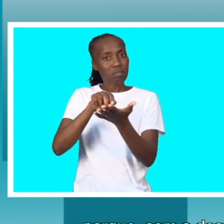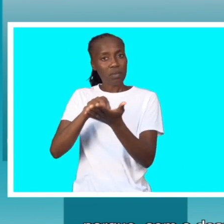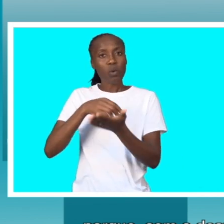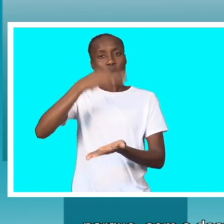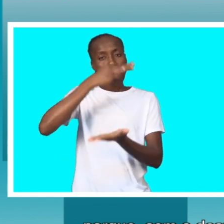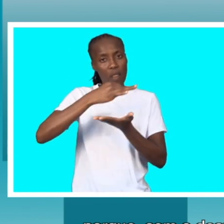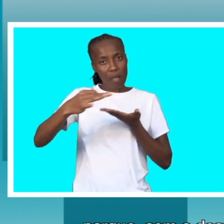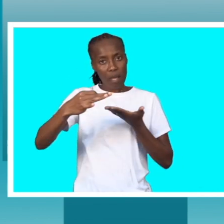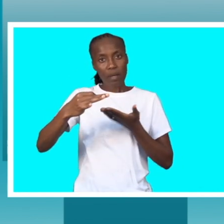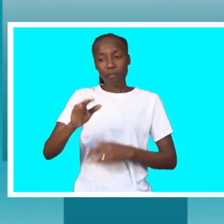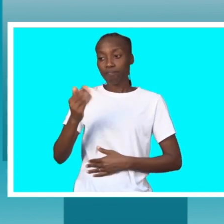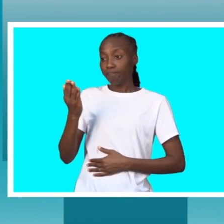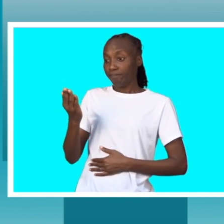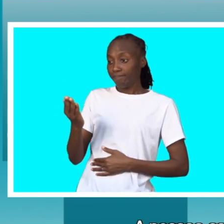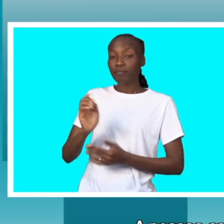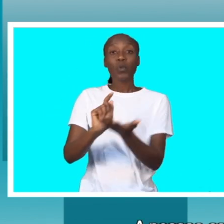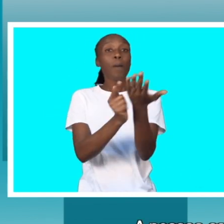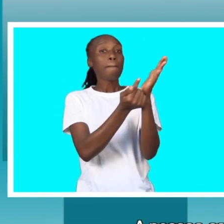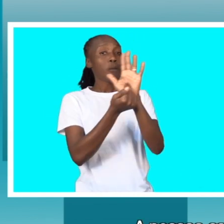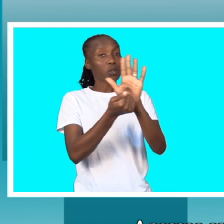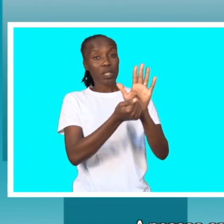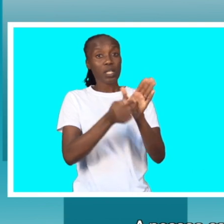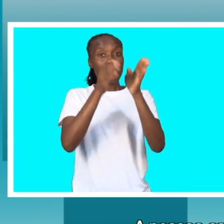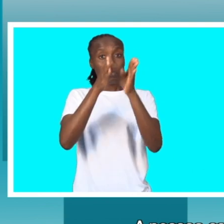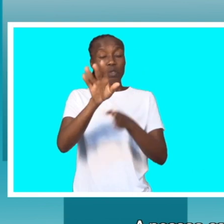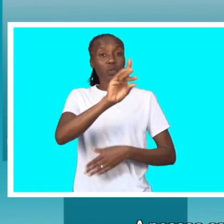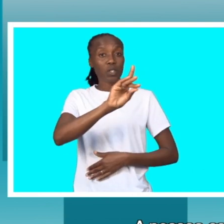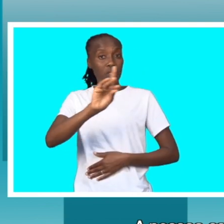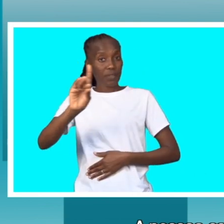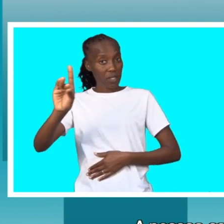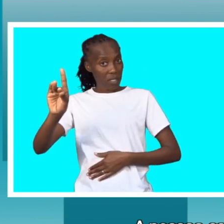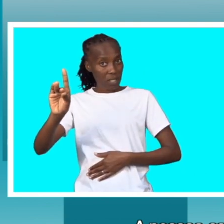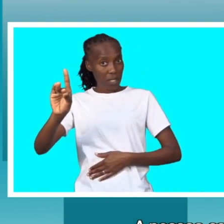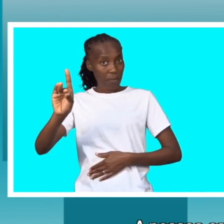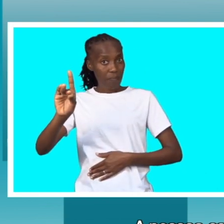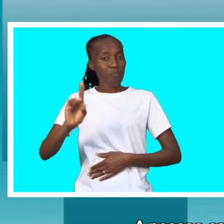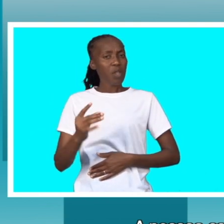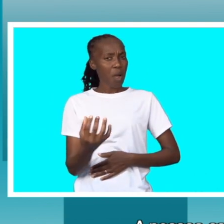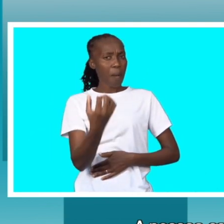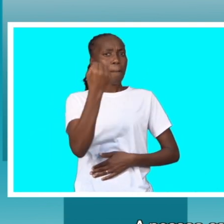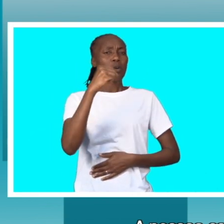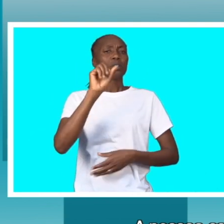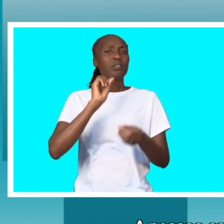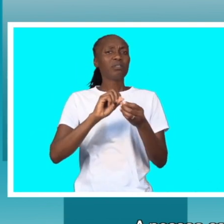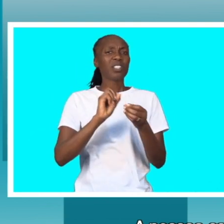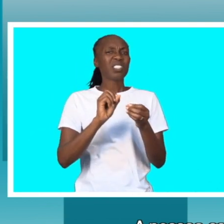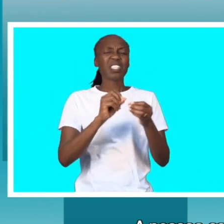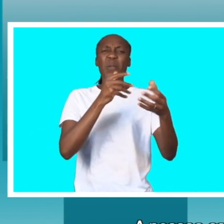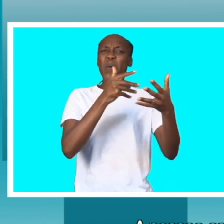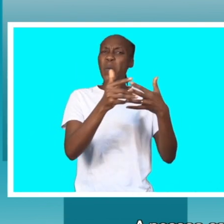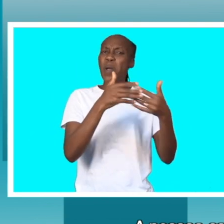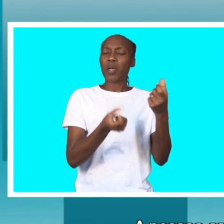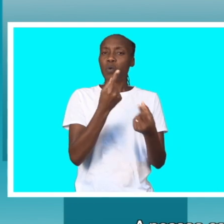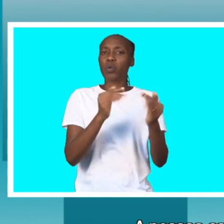toda qualidade Mostrar Que a pessoa Com deficiência Está capacidade De